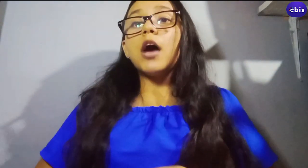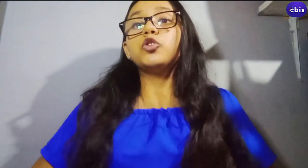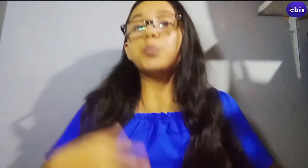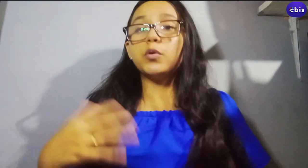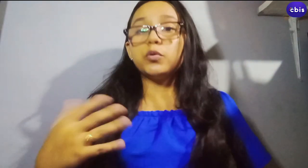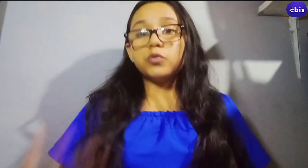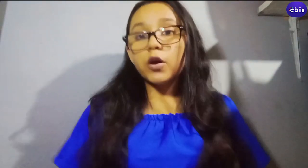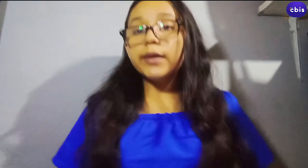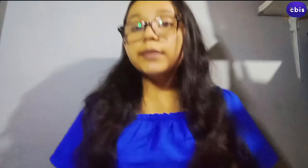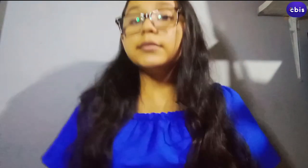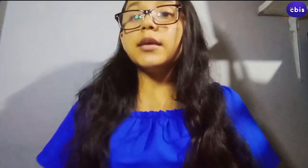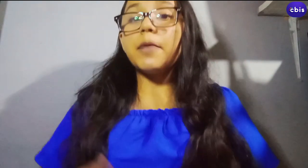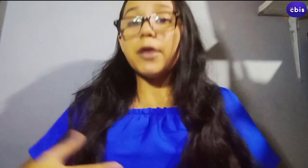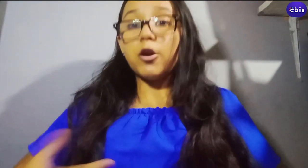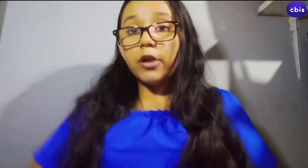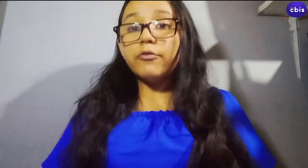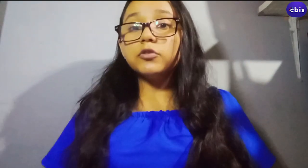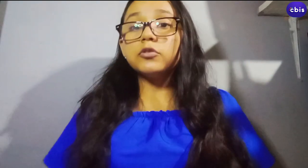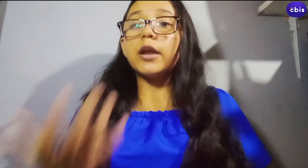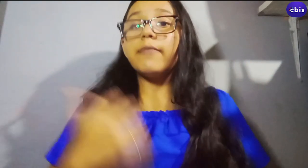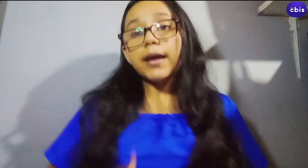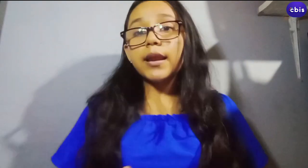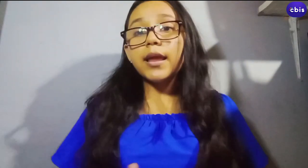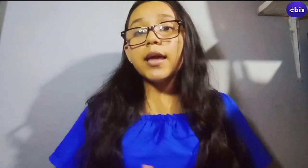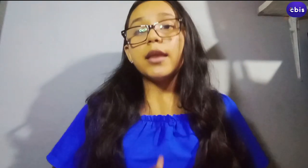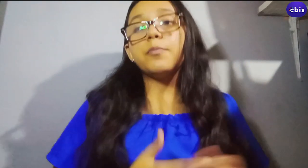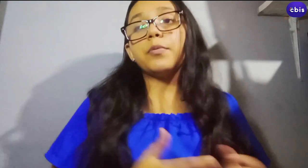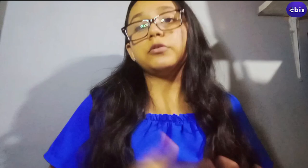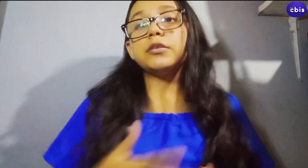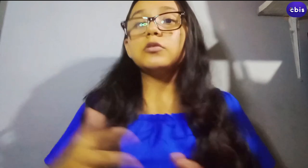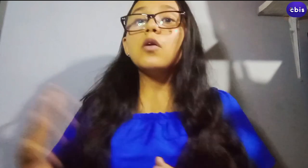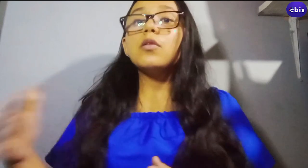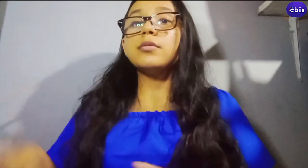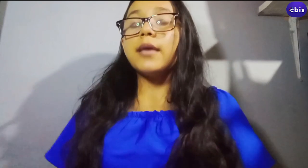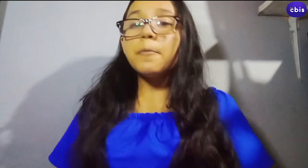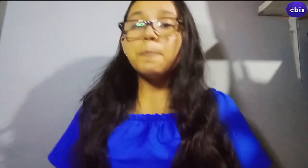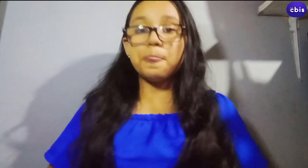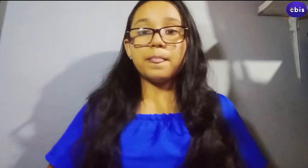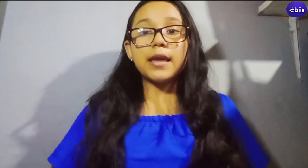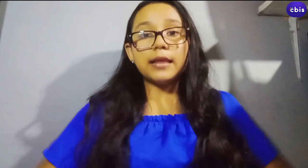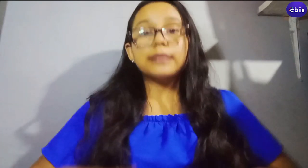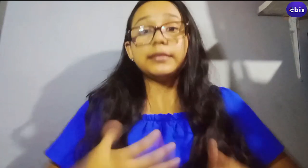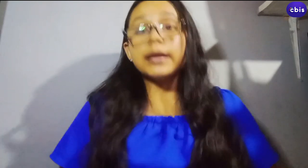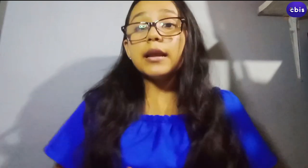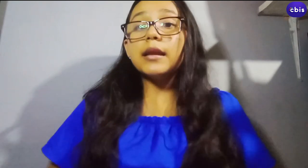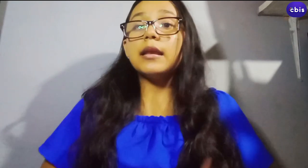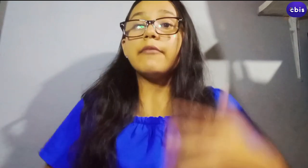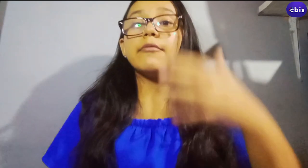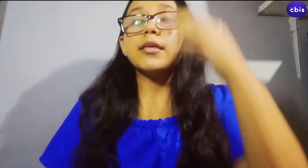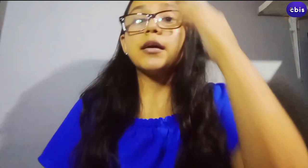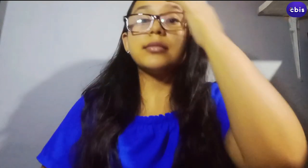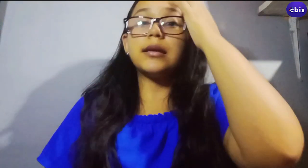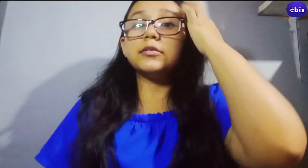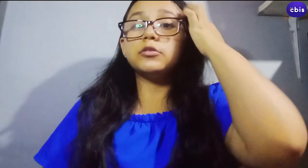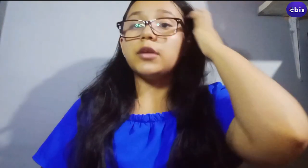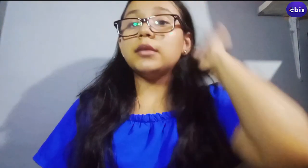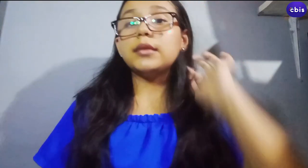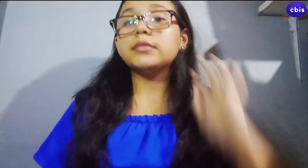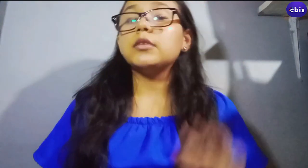los productores y camarógrafos grabarla en el proceso de el hacer la bebida tradicional de este lugar,